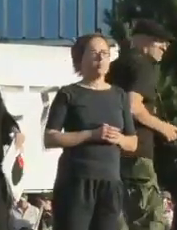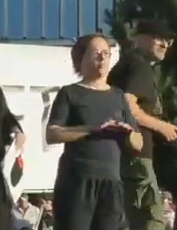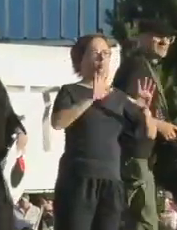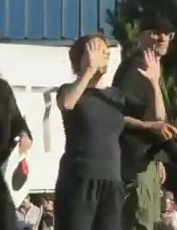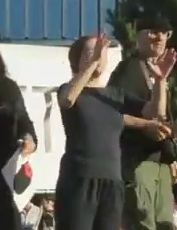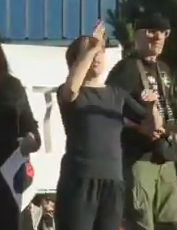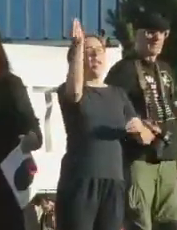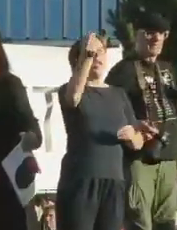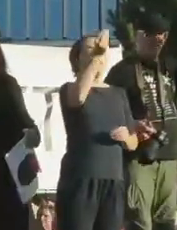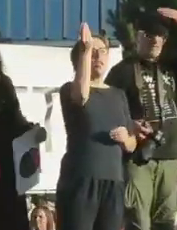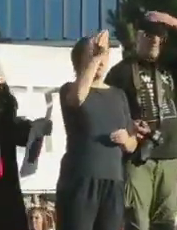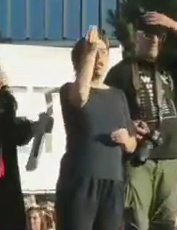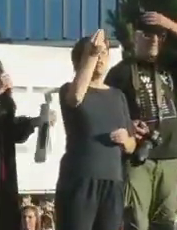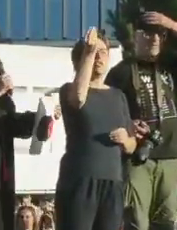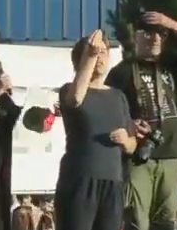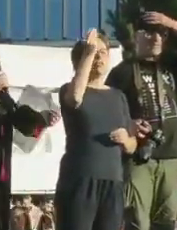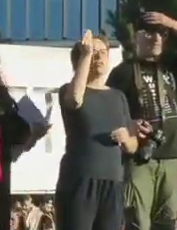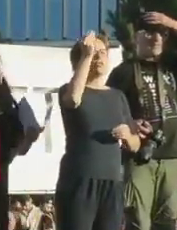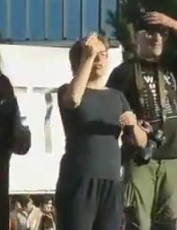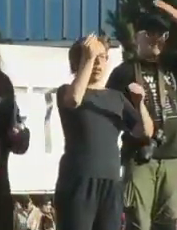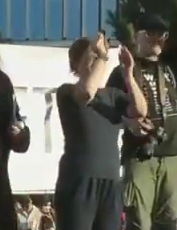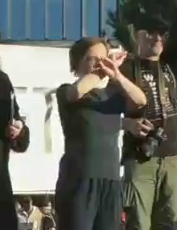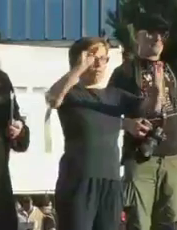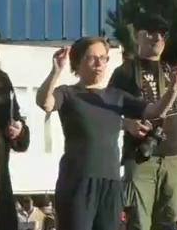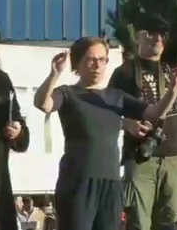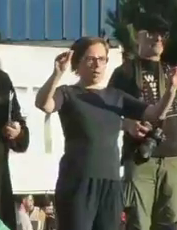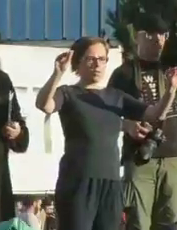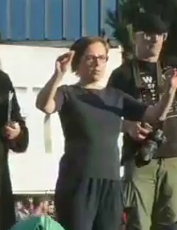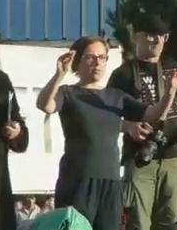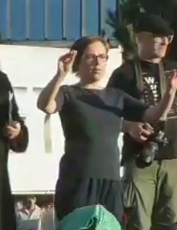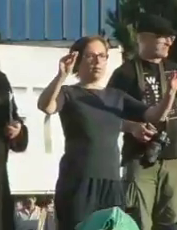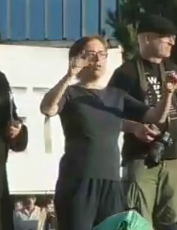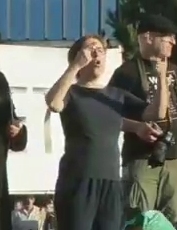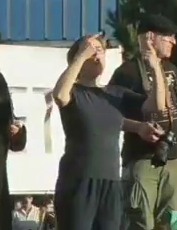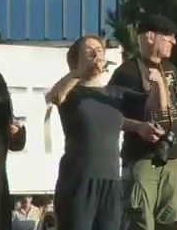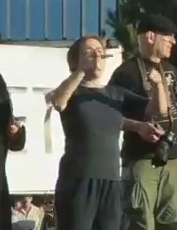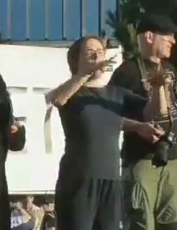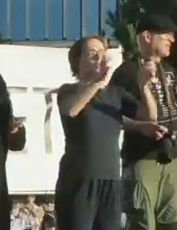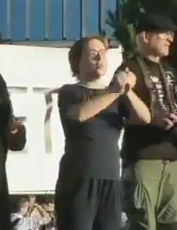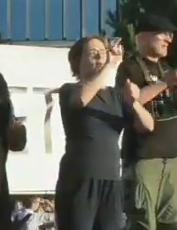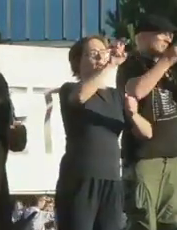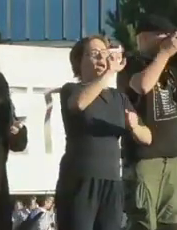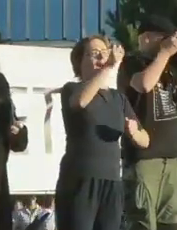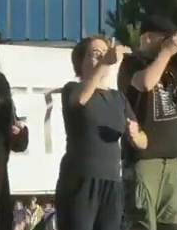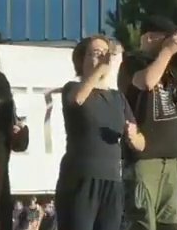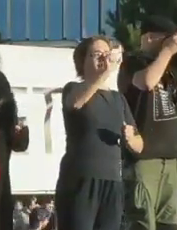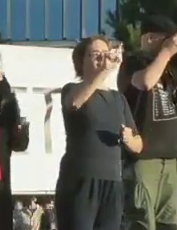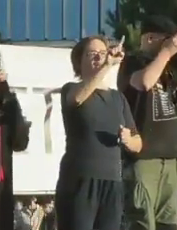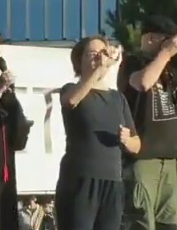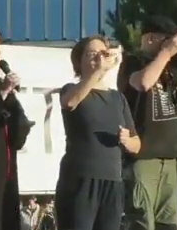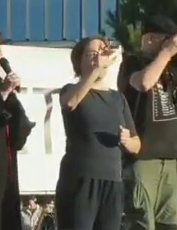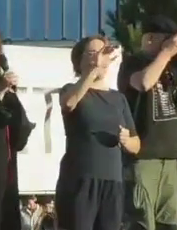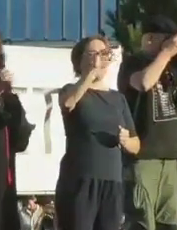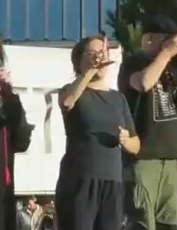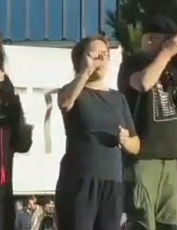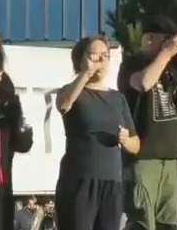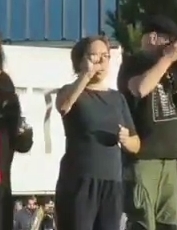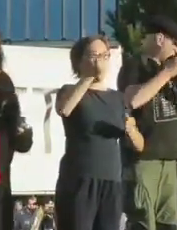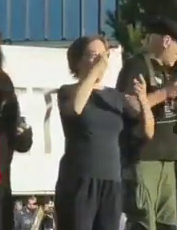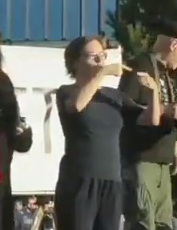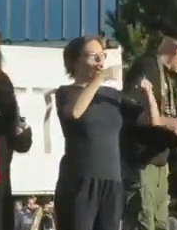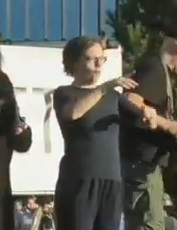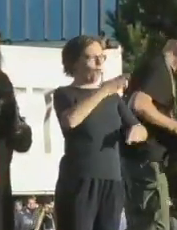Słuchajcie, jeszcze mamy informację, że znaleziono dowód Hanny Zabielskiej. Mamy